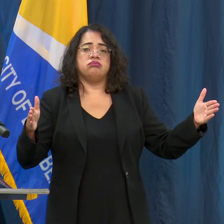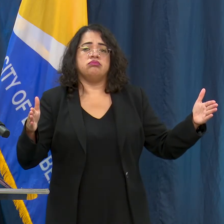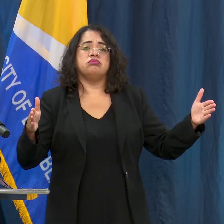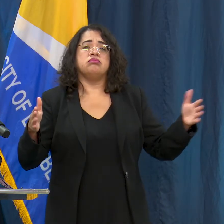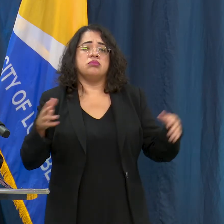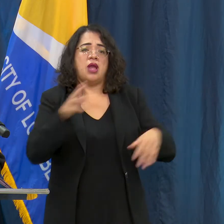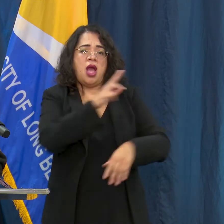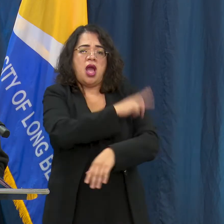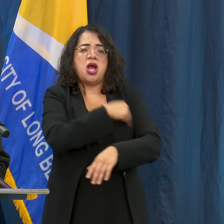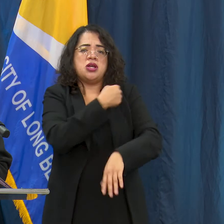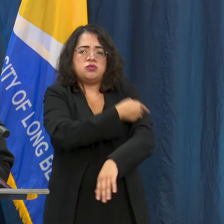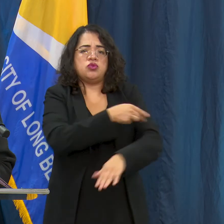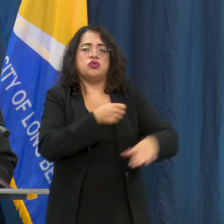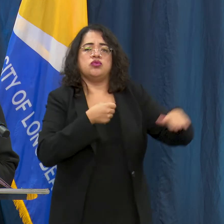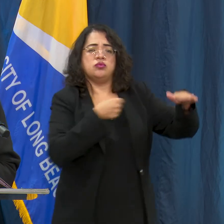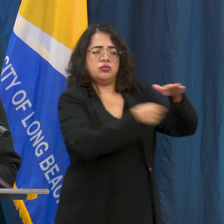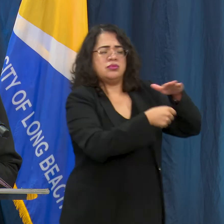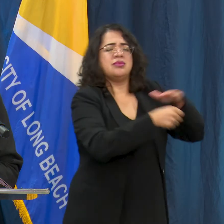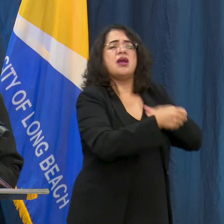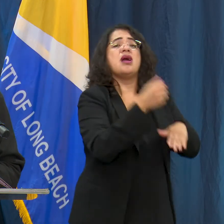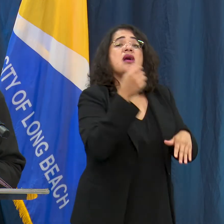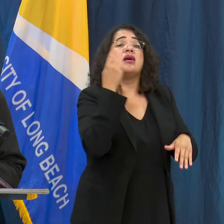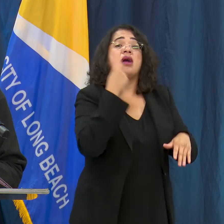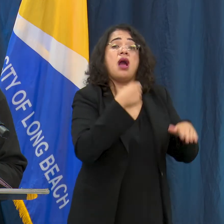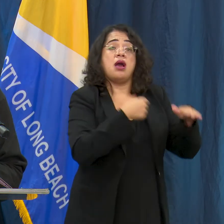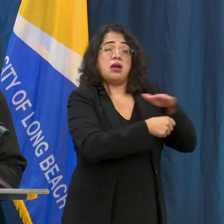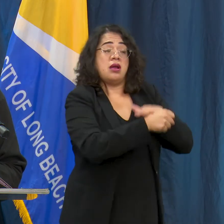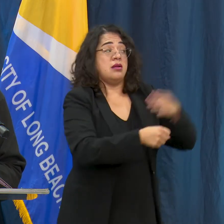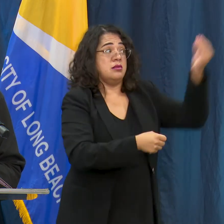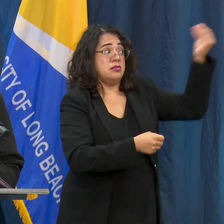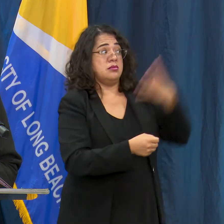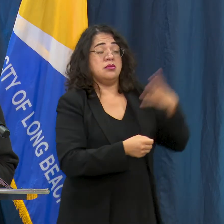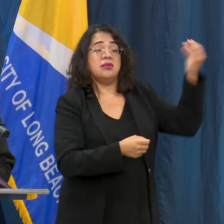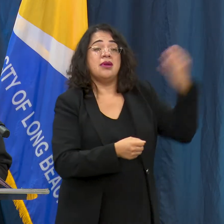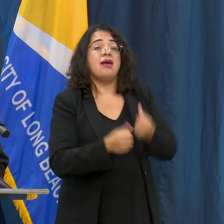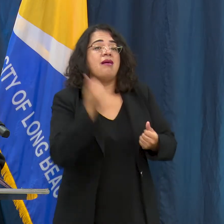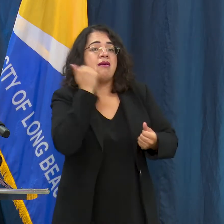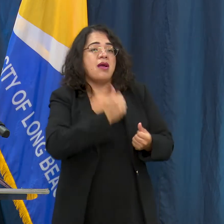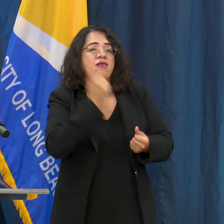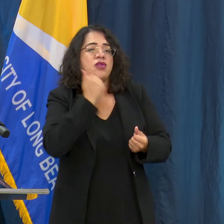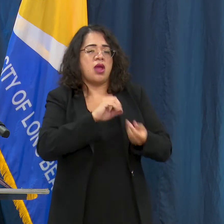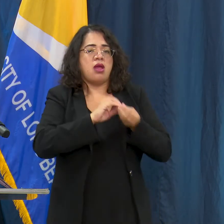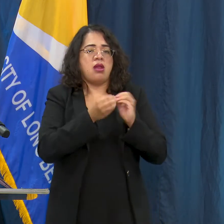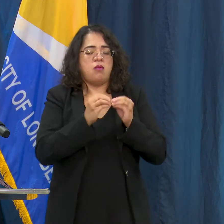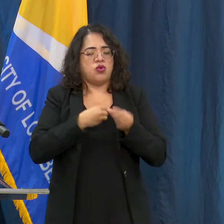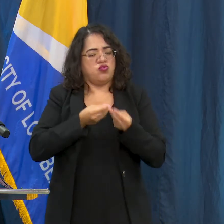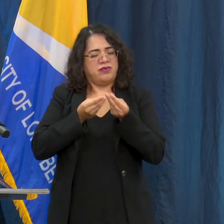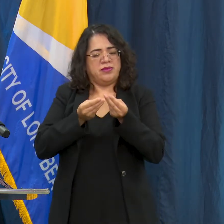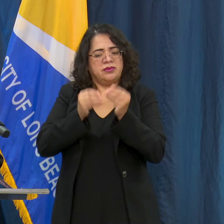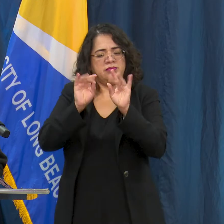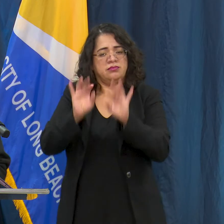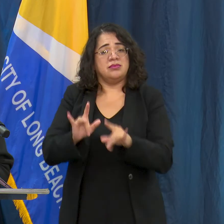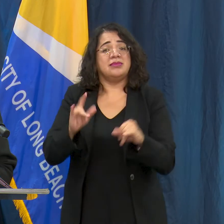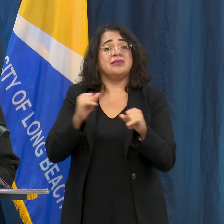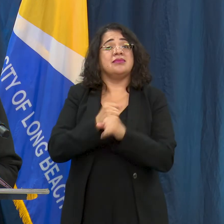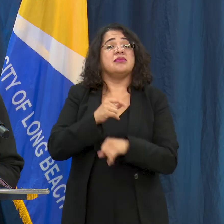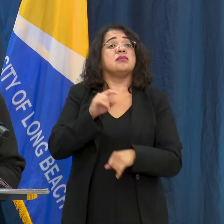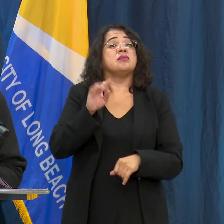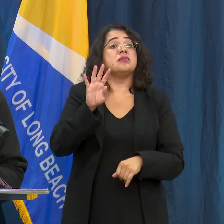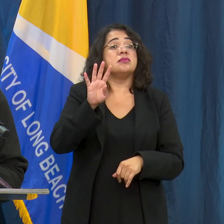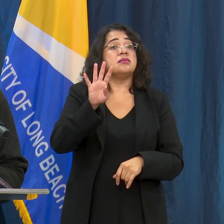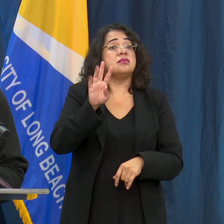Los hospitales nos informan al Departamento de Salud y a la ciudad diariamente. Actualmente, casi el 50% de